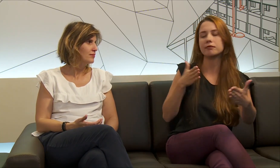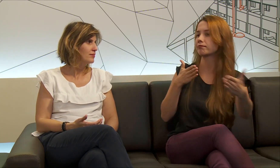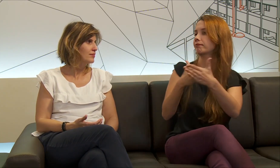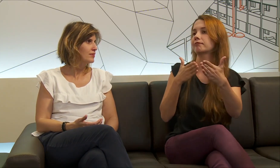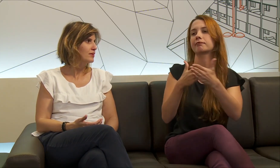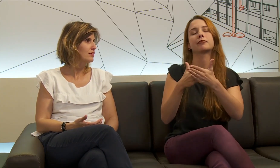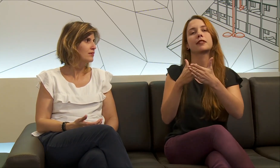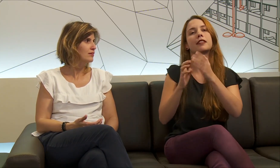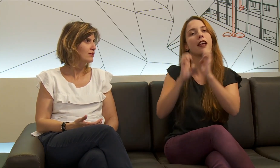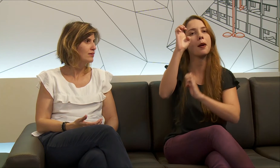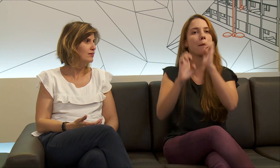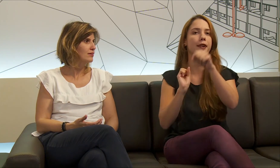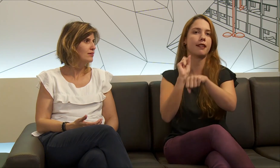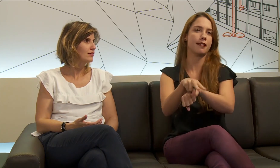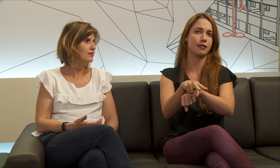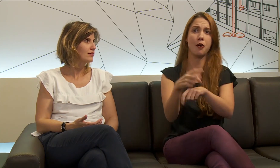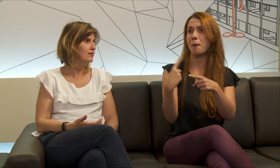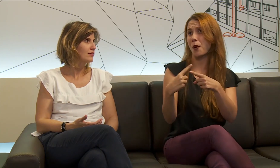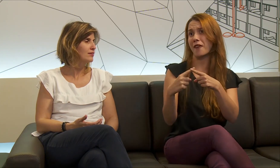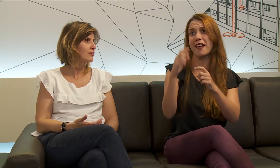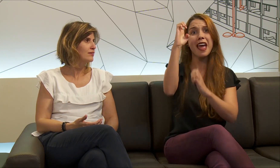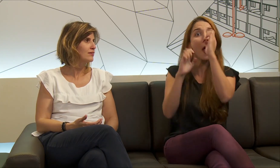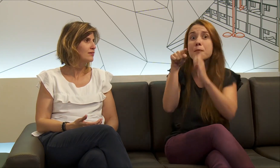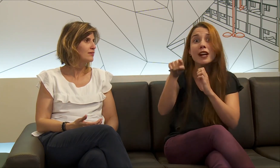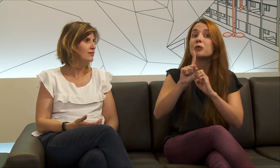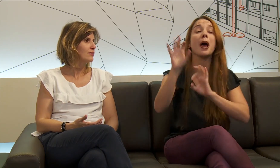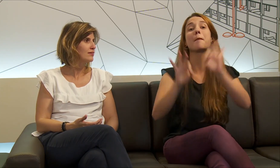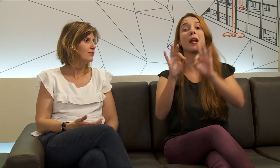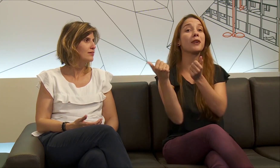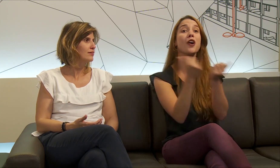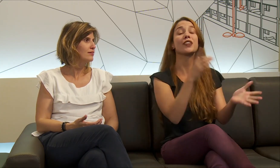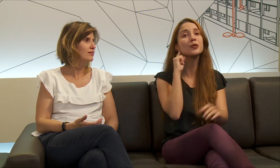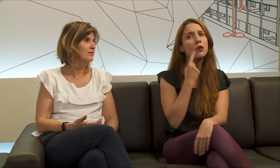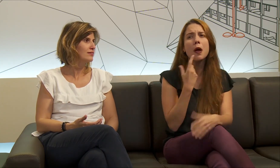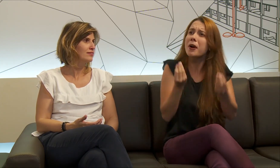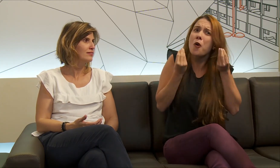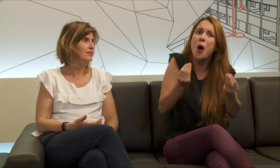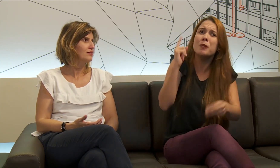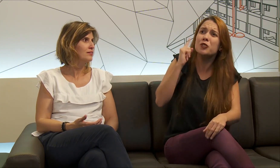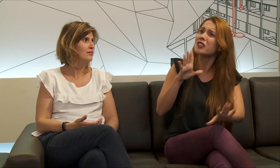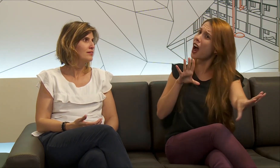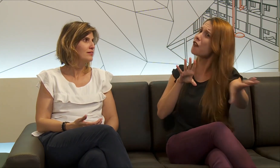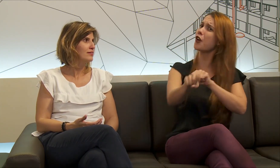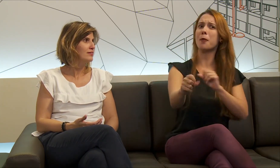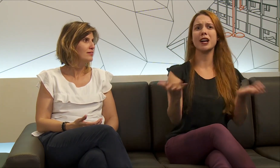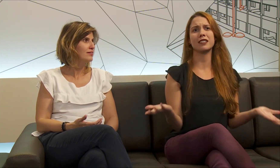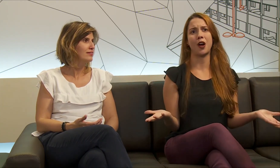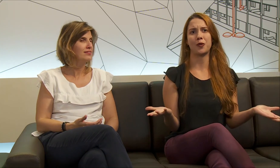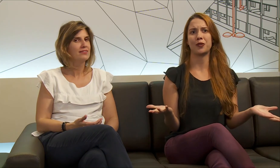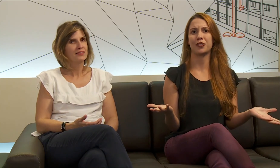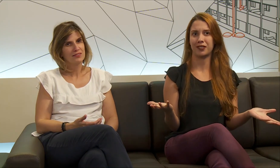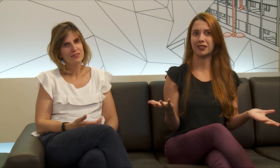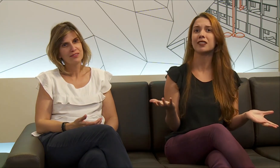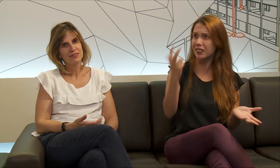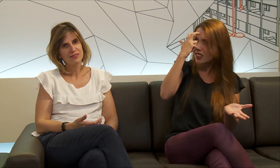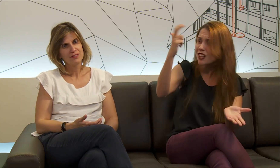às vezes não conseguem acessar vagas de trabalho nas empresas porque as empresas não estão